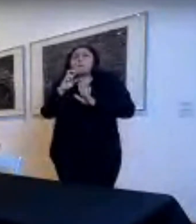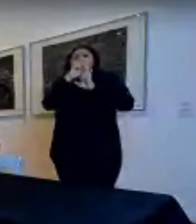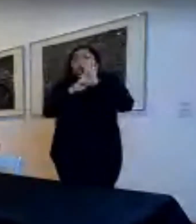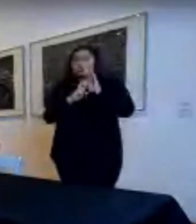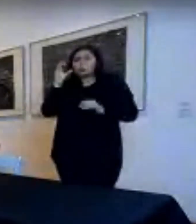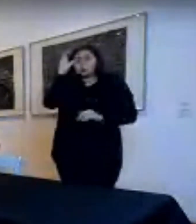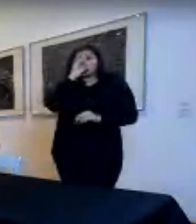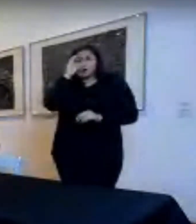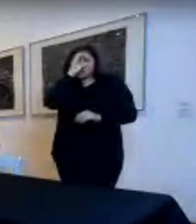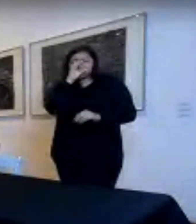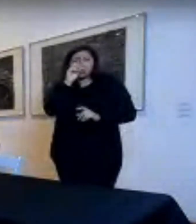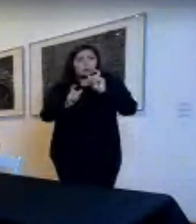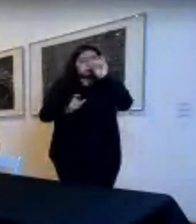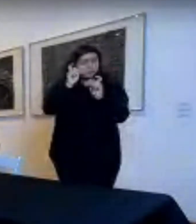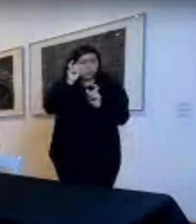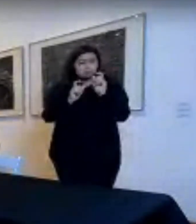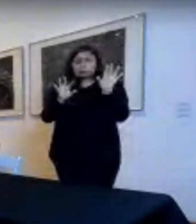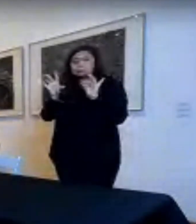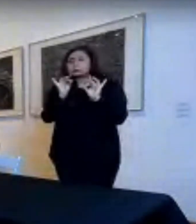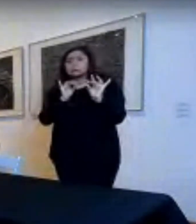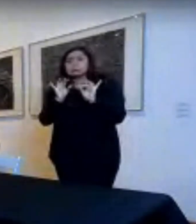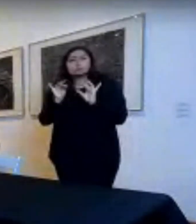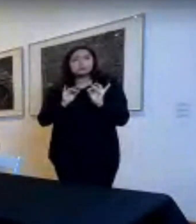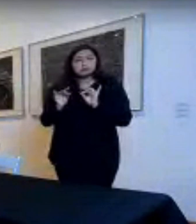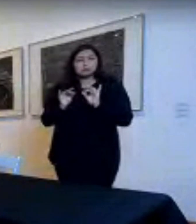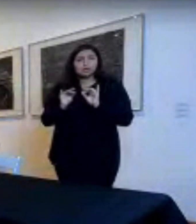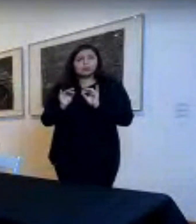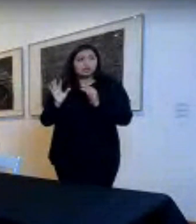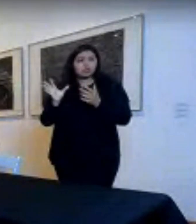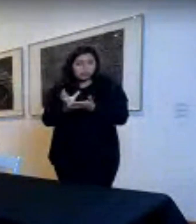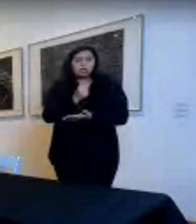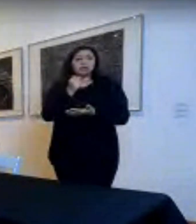gente y finalmente logramos llegar